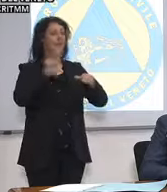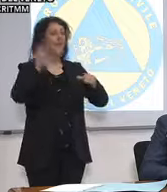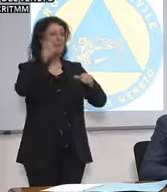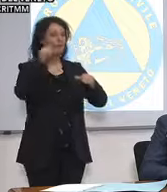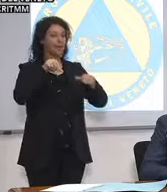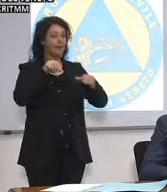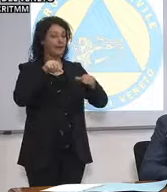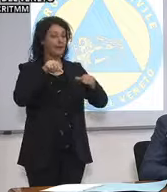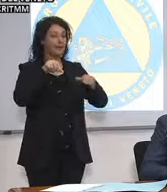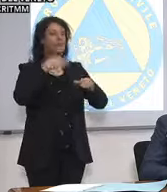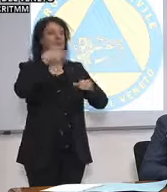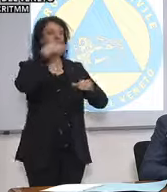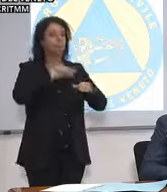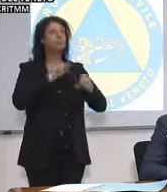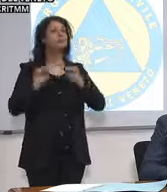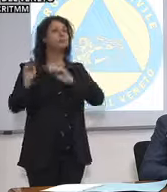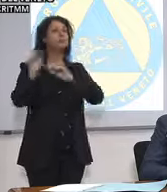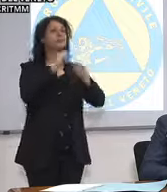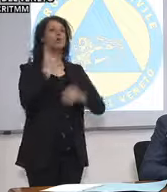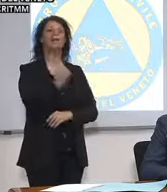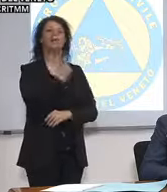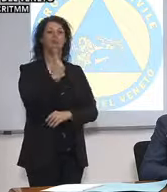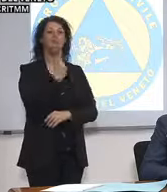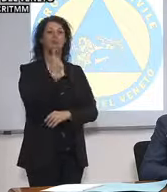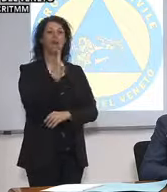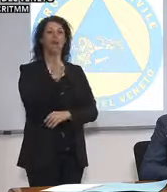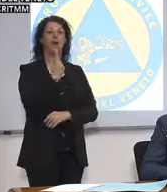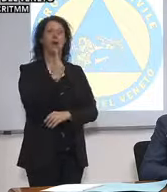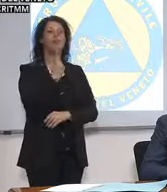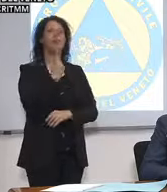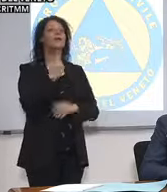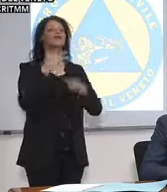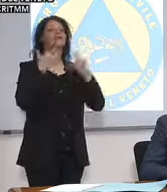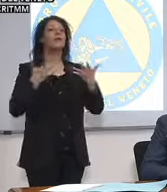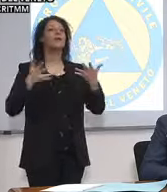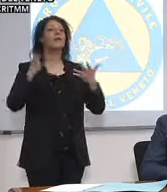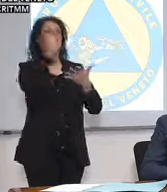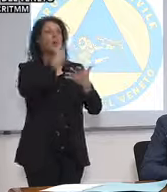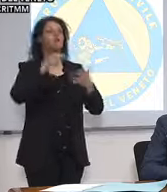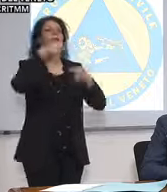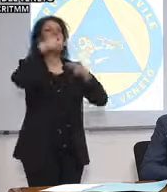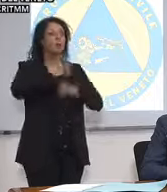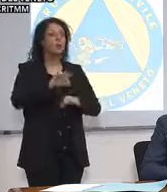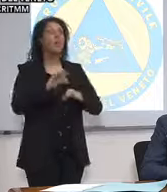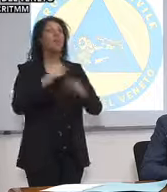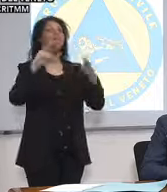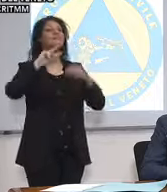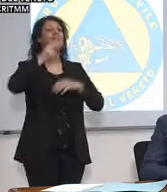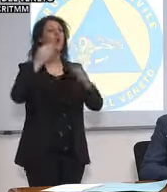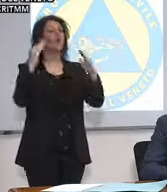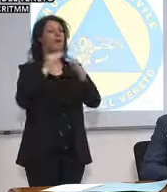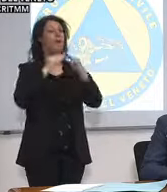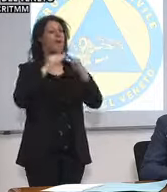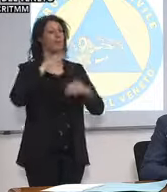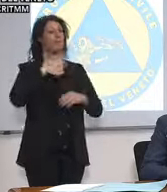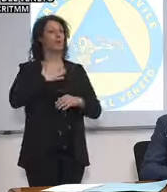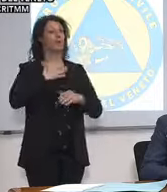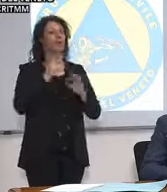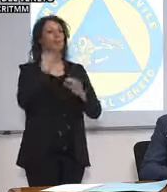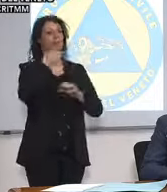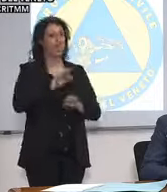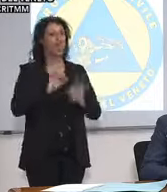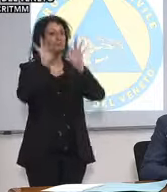lo spostamento individuale nell'ambito del territorio regionale per raggiungere le seconde case di proprietà o